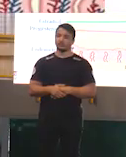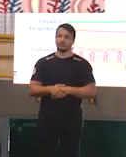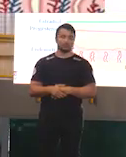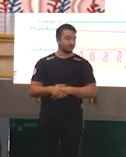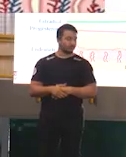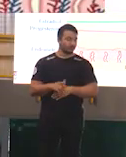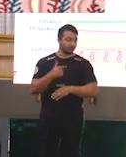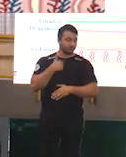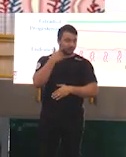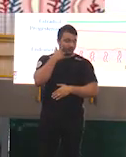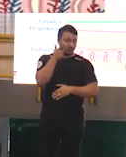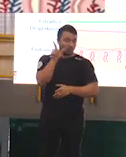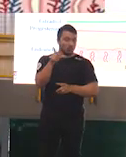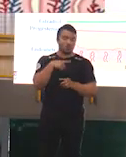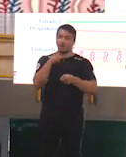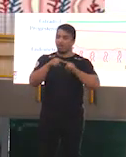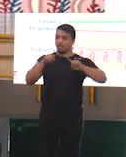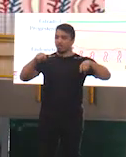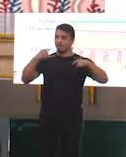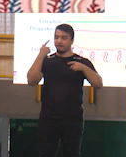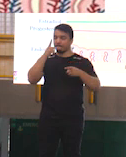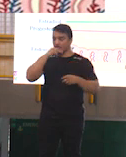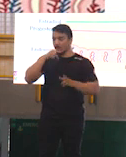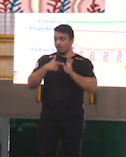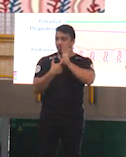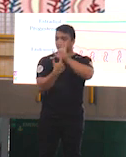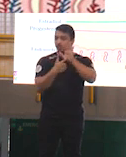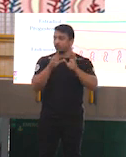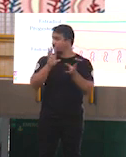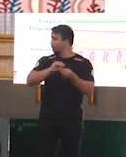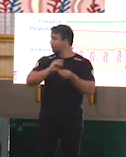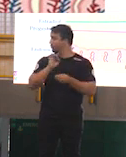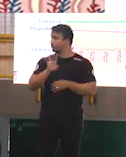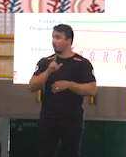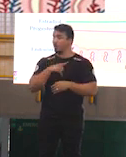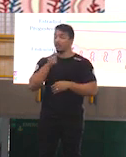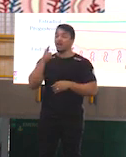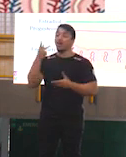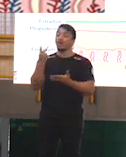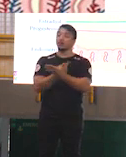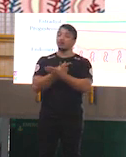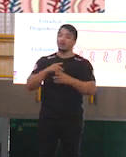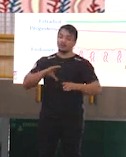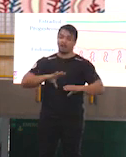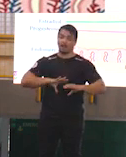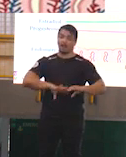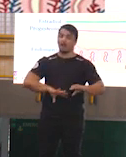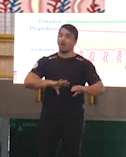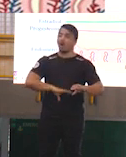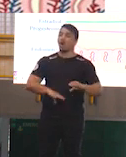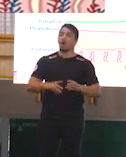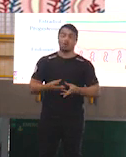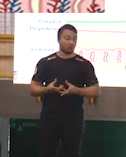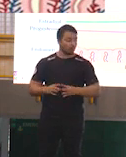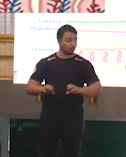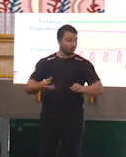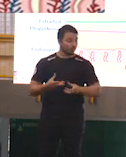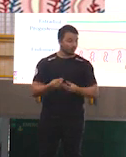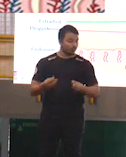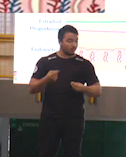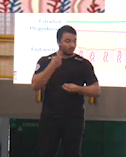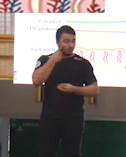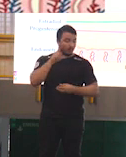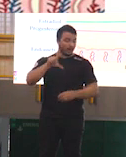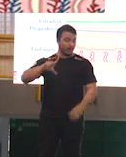Aqui são outras dosagens, né? Só para mostrar para vocês que quem provoca a ovulação, olha bem no meio ali, ó, o gráfico